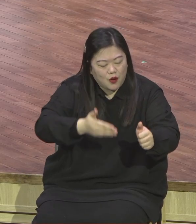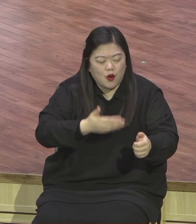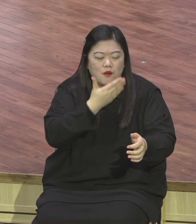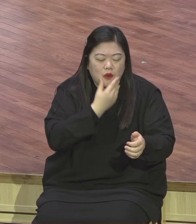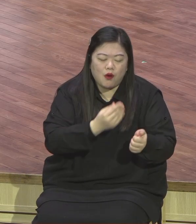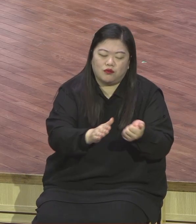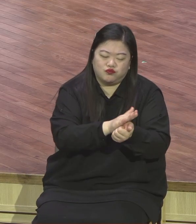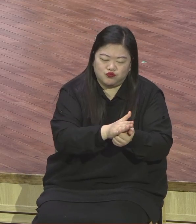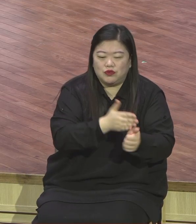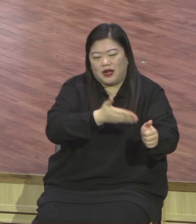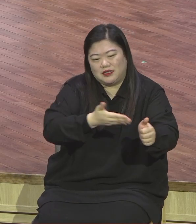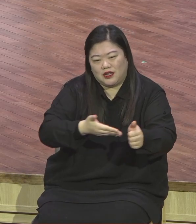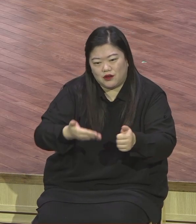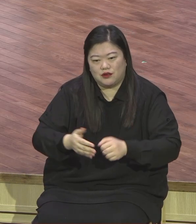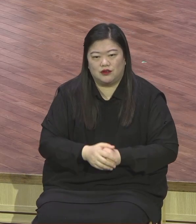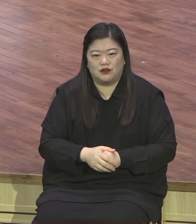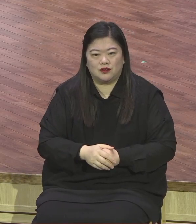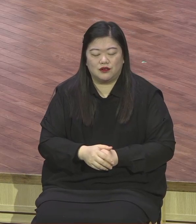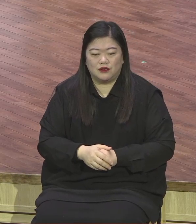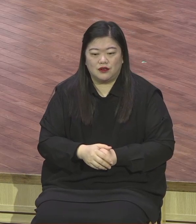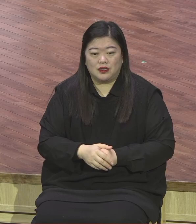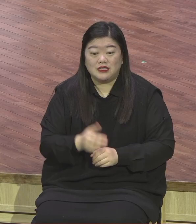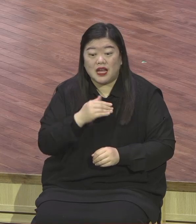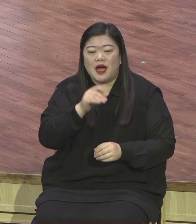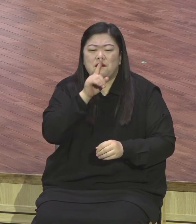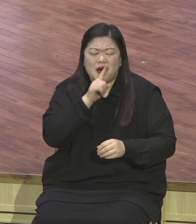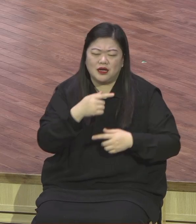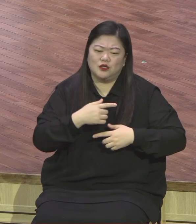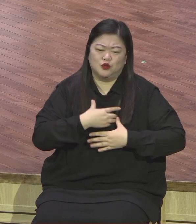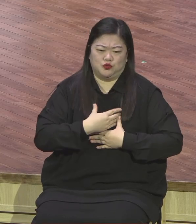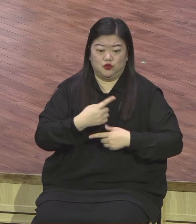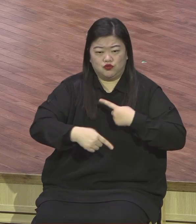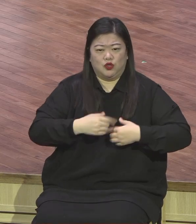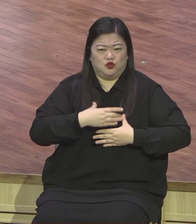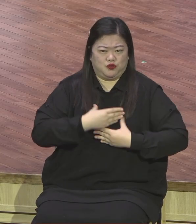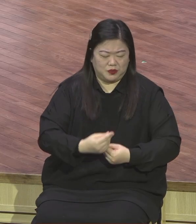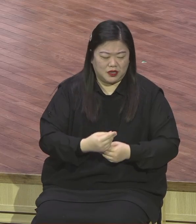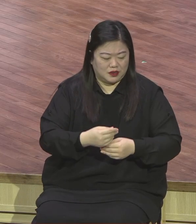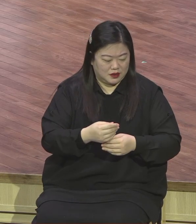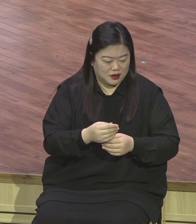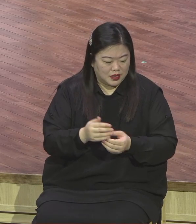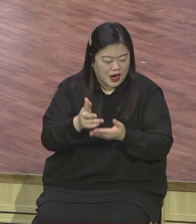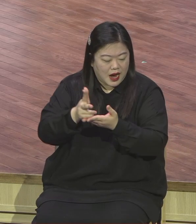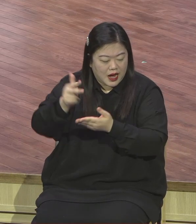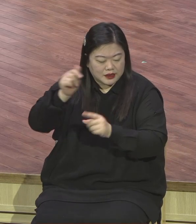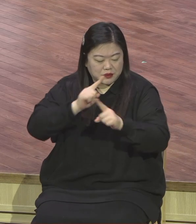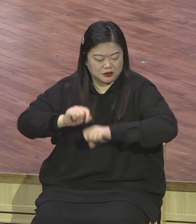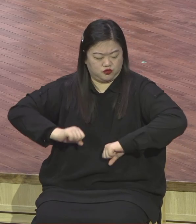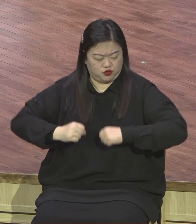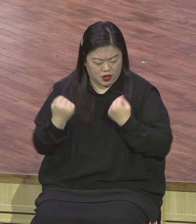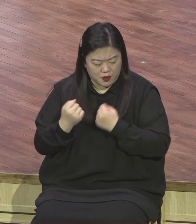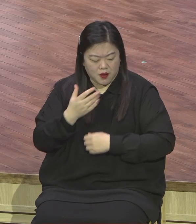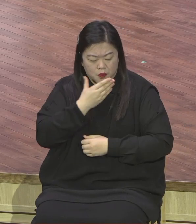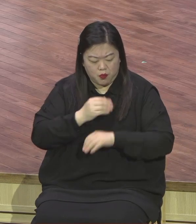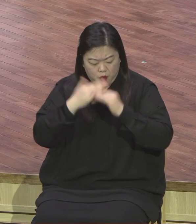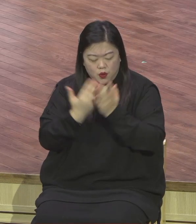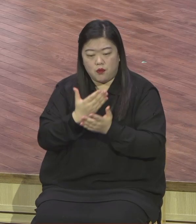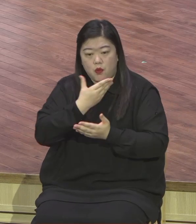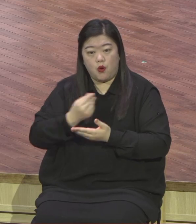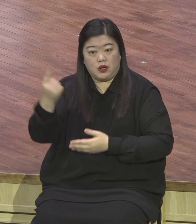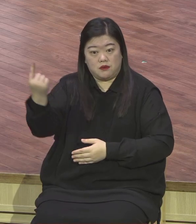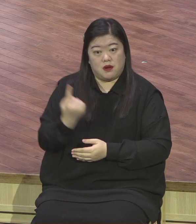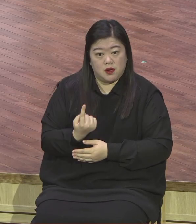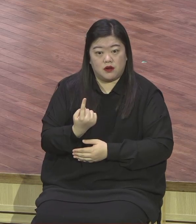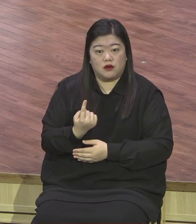세계의 모든 민족에 뛰어나야 할 것이다 그러면서 너가 내 하나님 여호와의 말씀을 청중하면 이 모든 봉이 내게 임하며